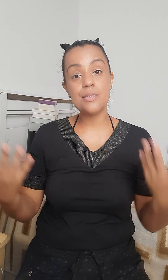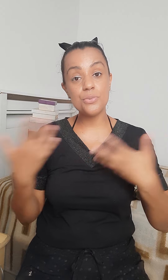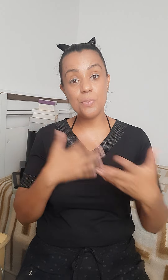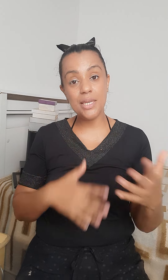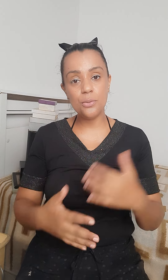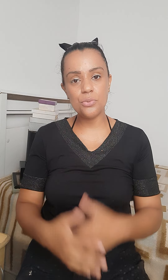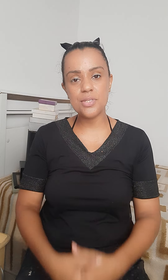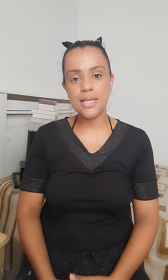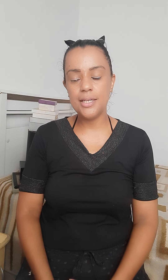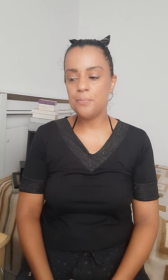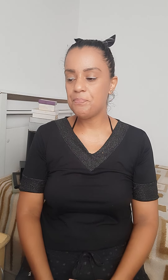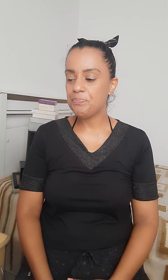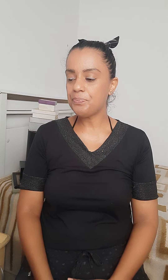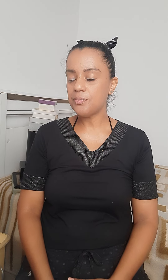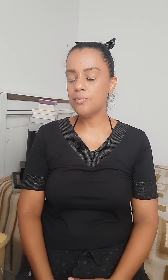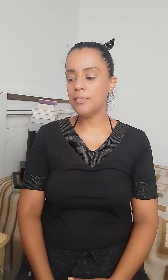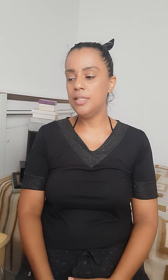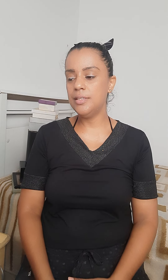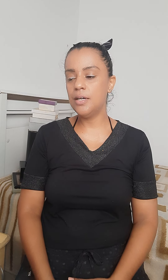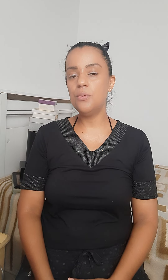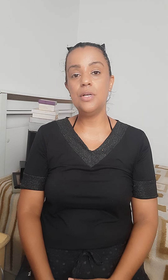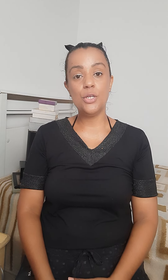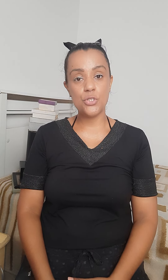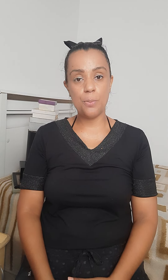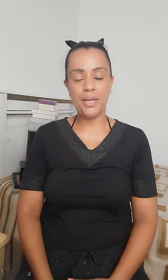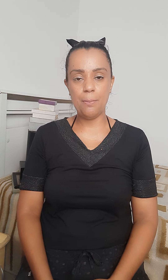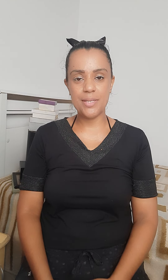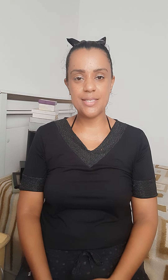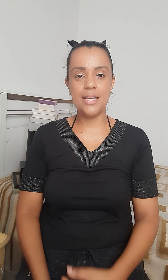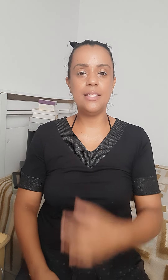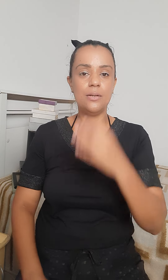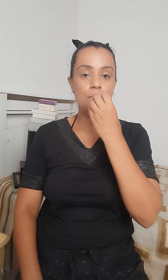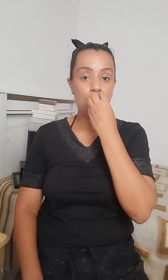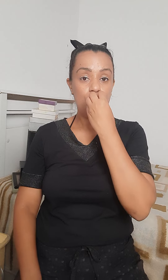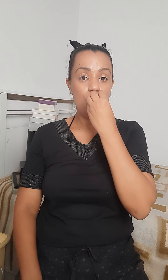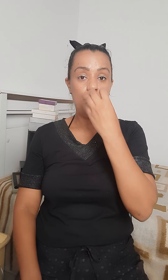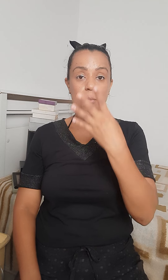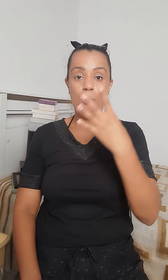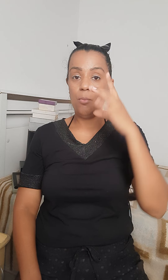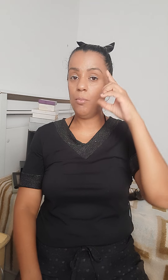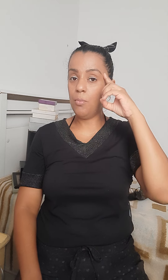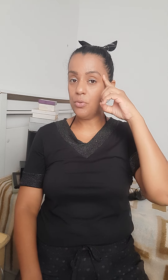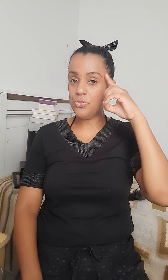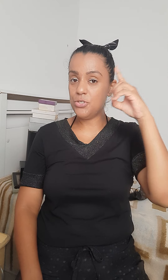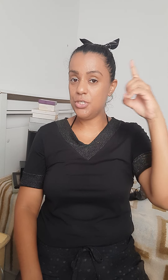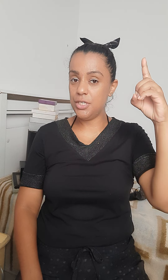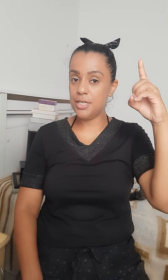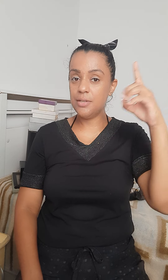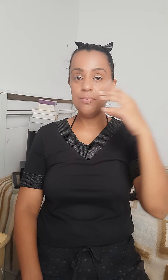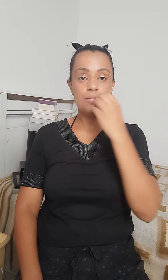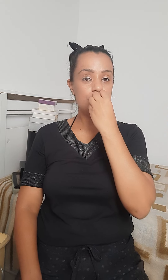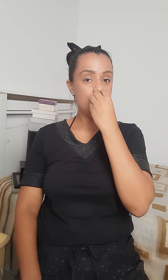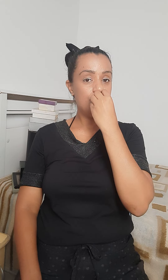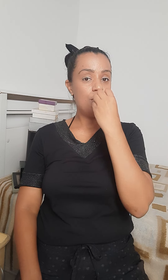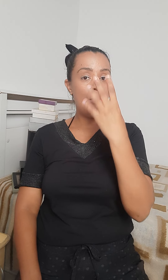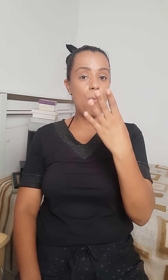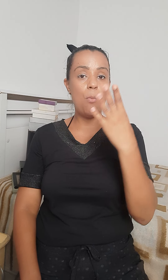os períodos, né? Então, só para repassar, então, bom dia,